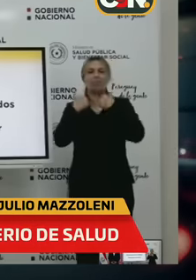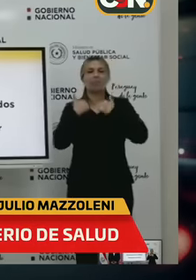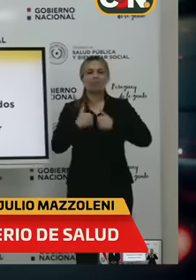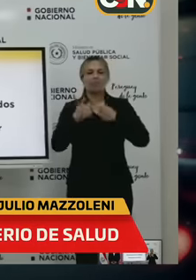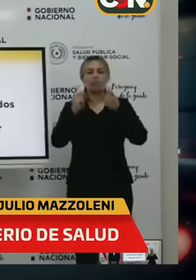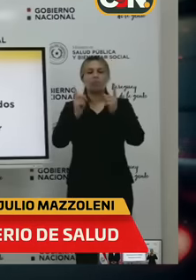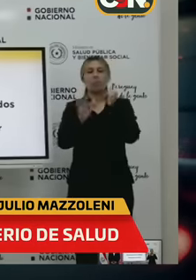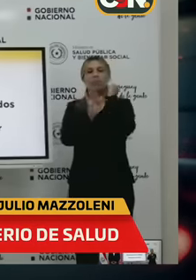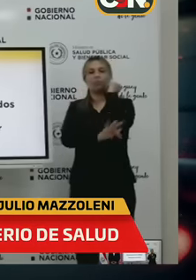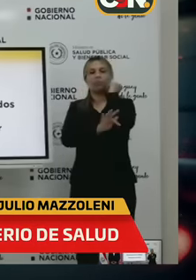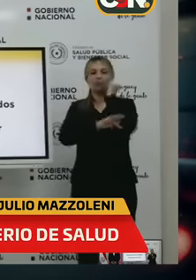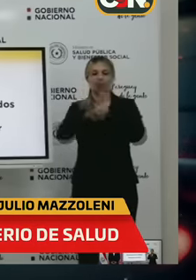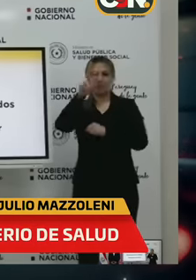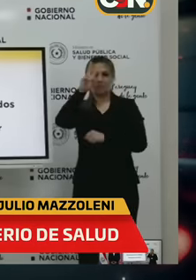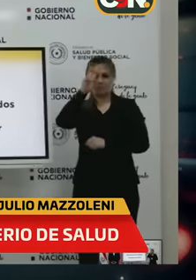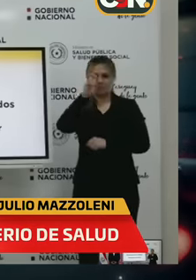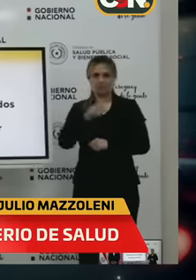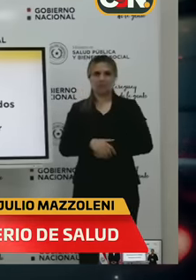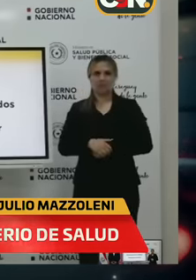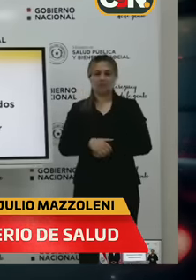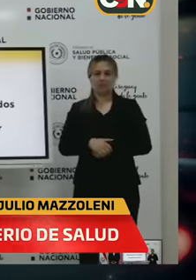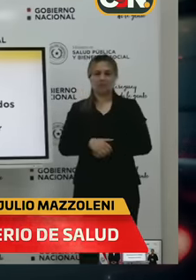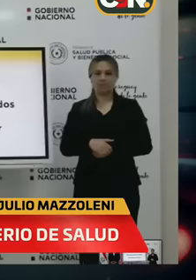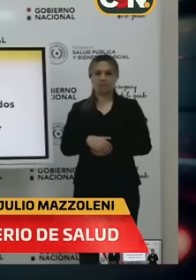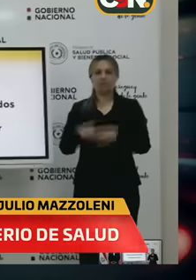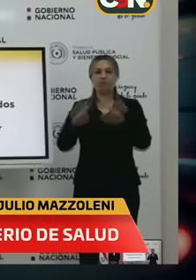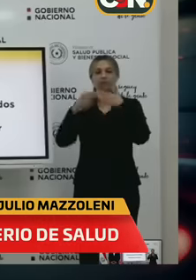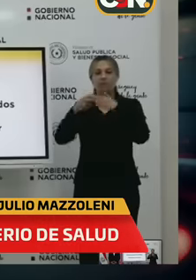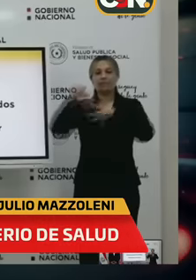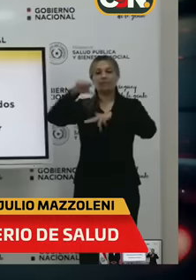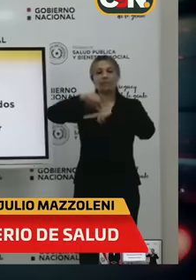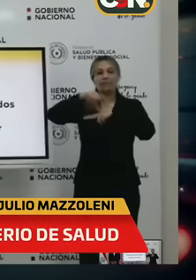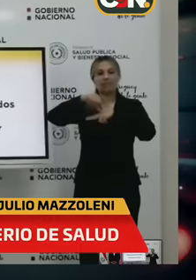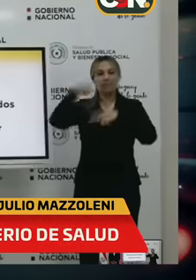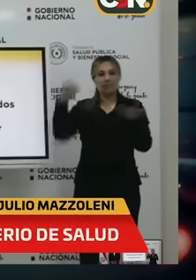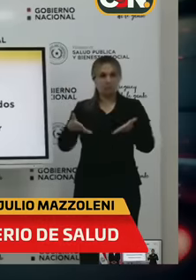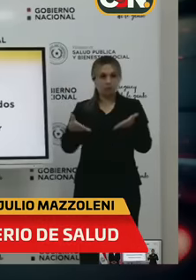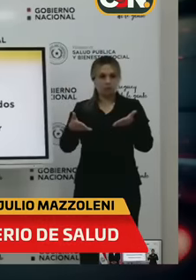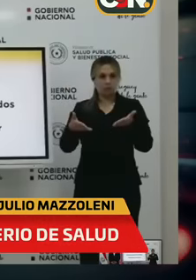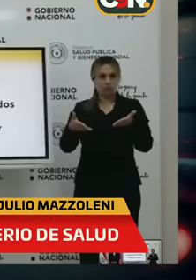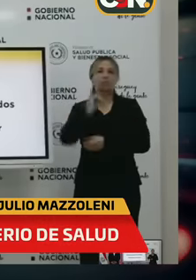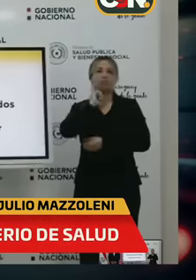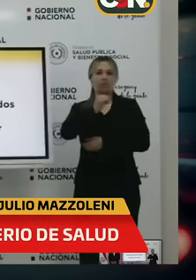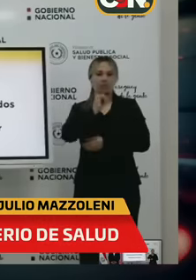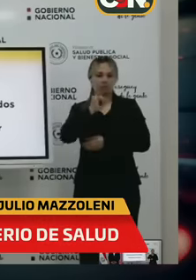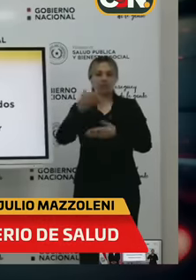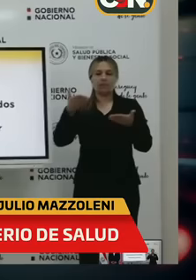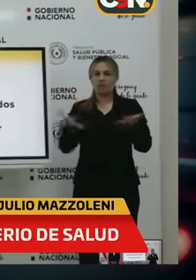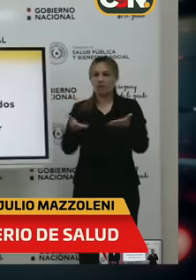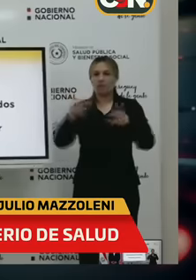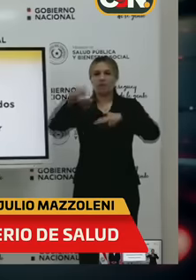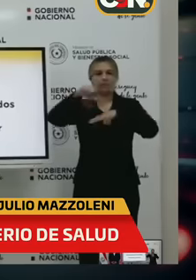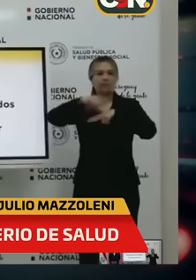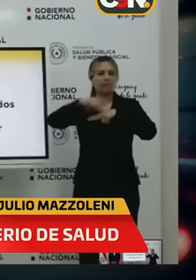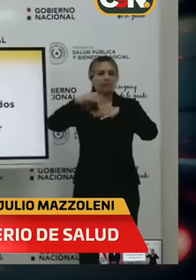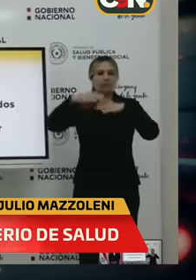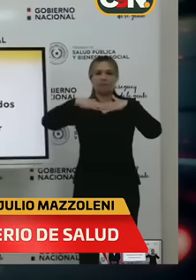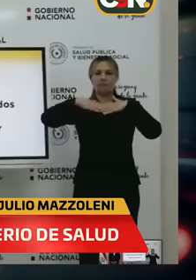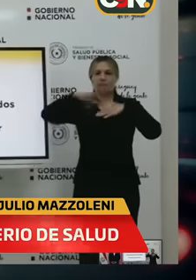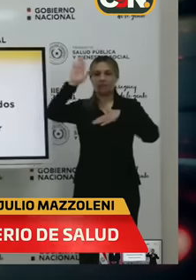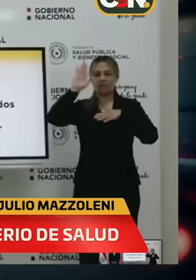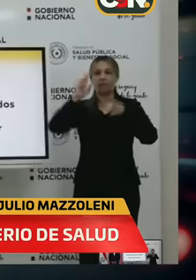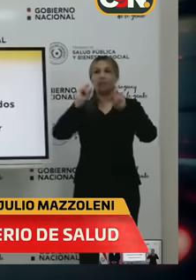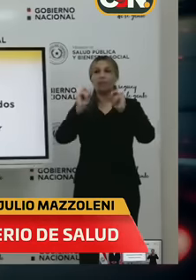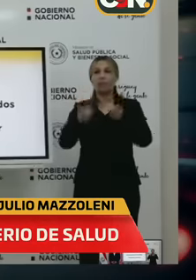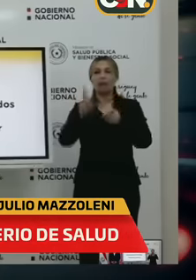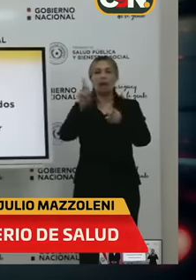de salud. ¿Central es el epicentro ahora de los casos? Sin ninguna duda. Así es, Central y